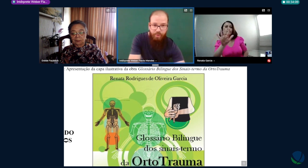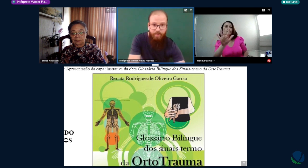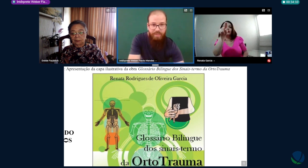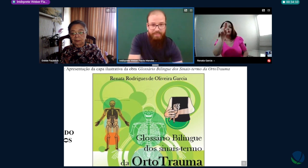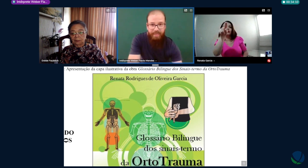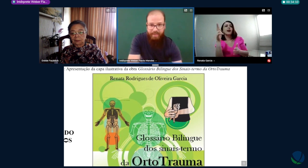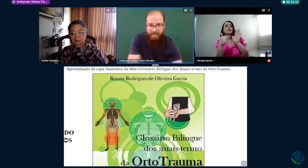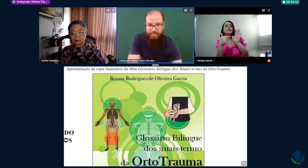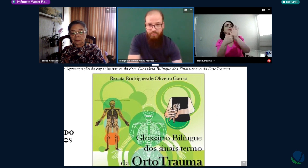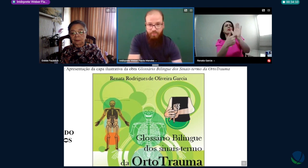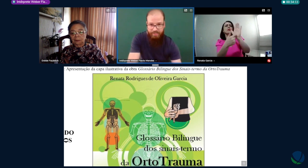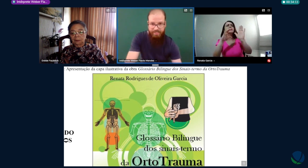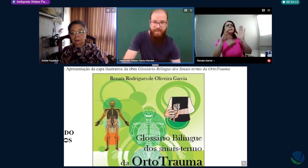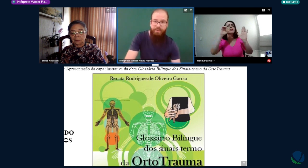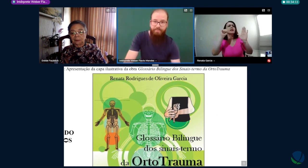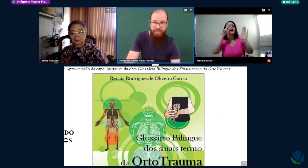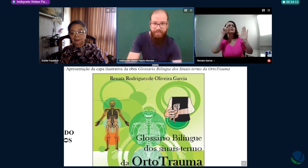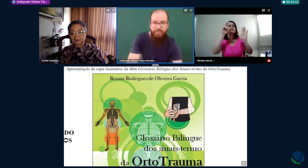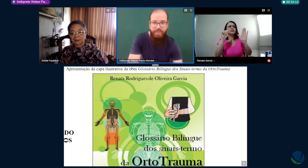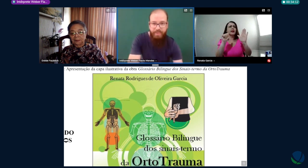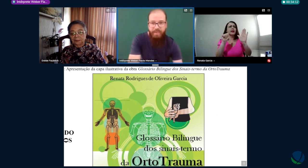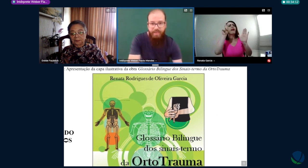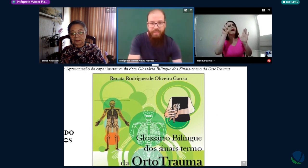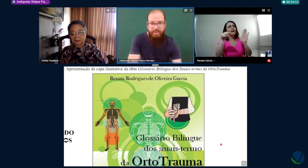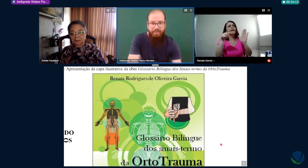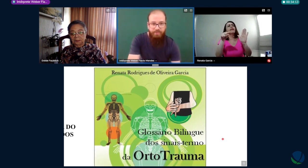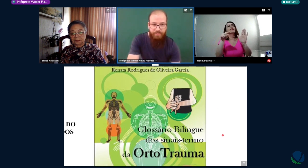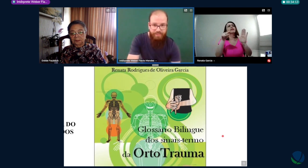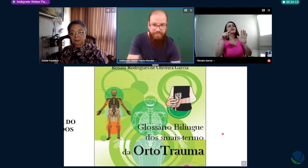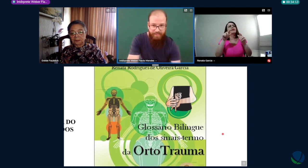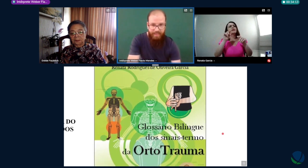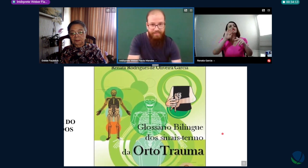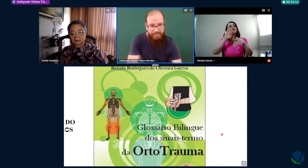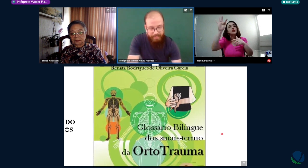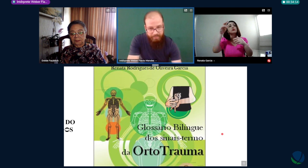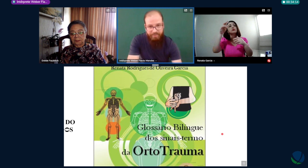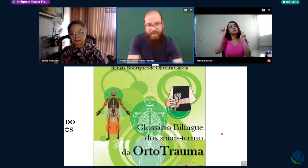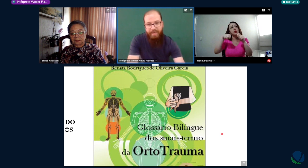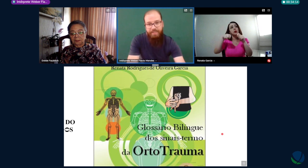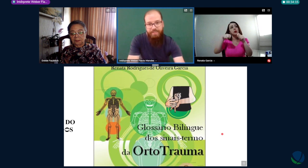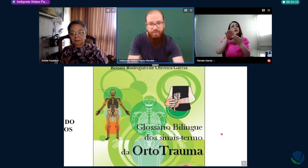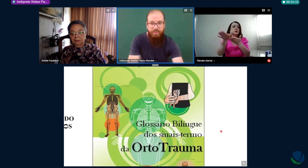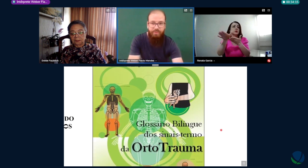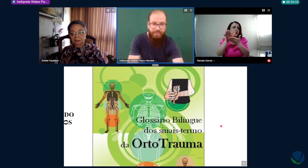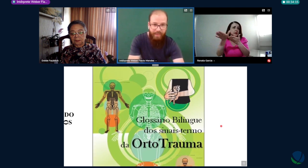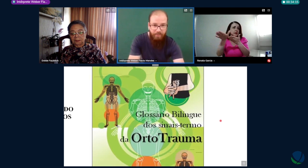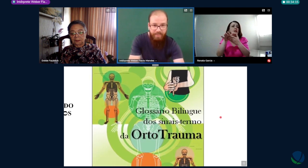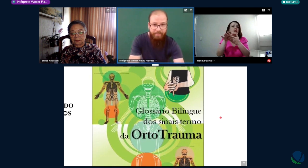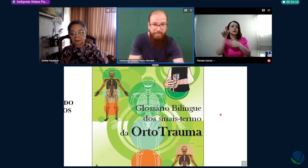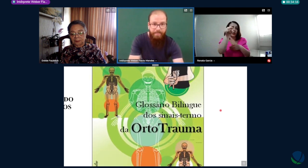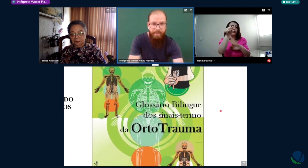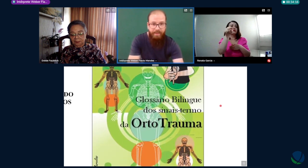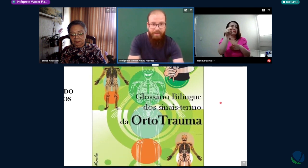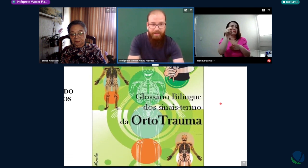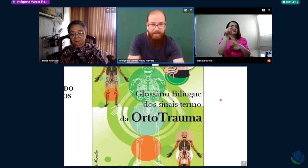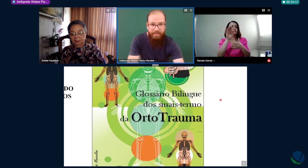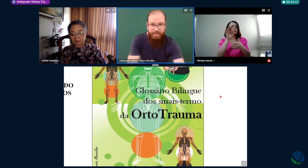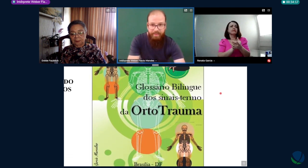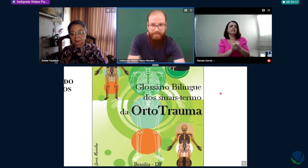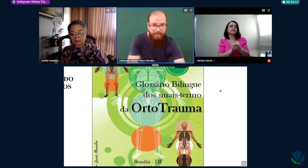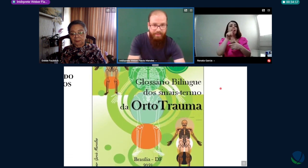Essa seria a proposta da capa do glossário bilíngue dos sinais termo da área de ortotrauma.